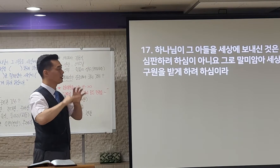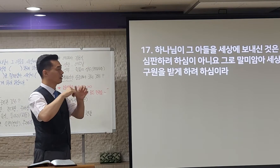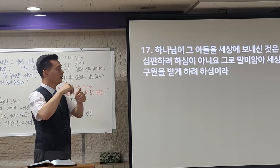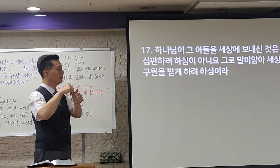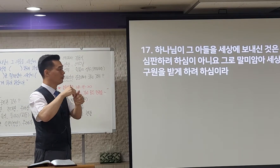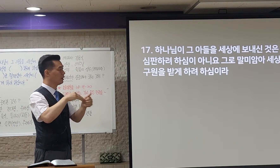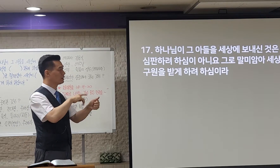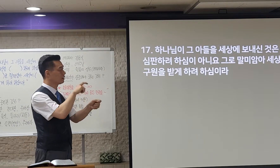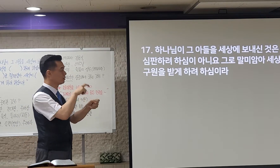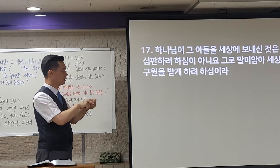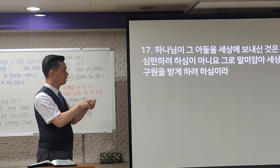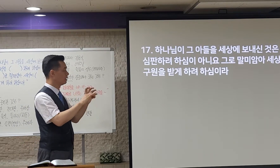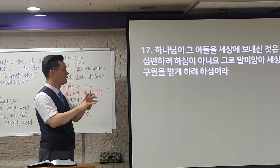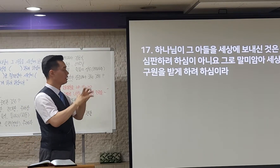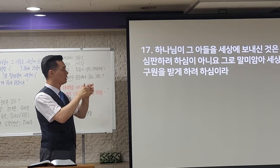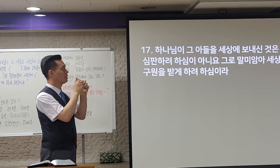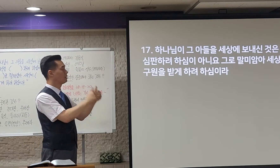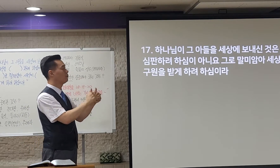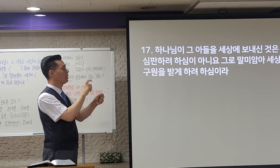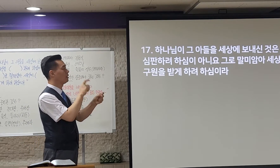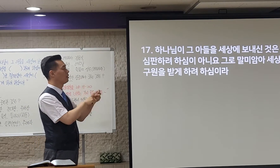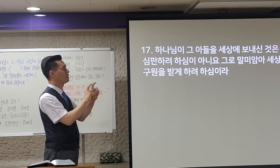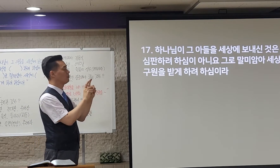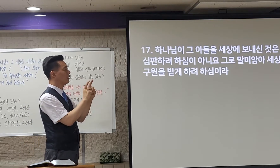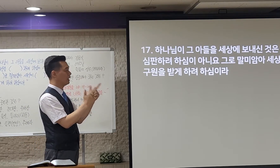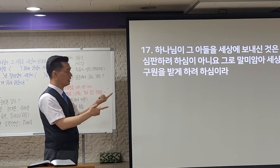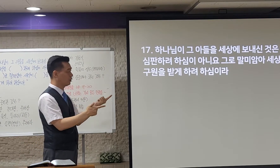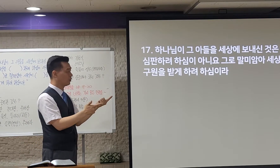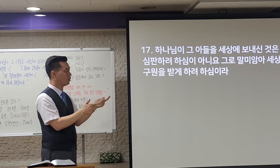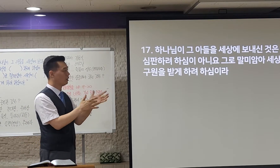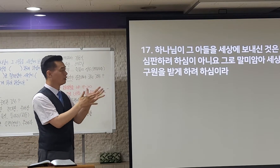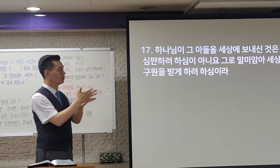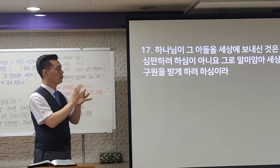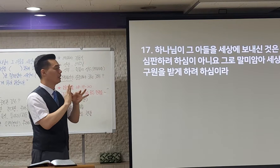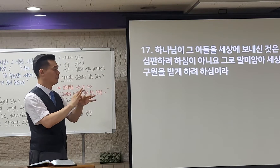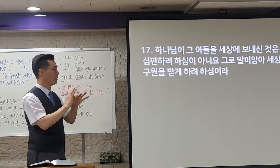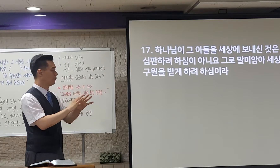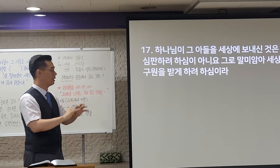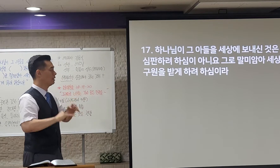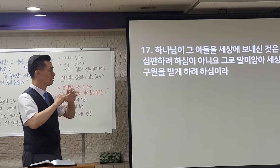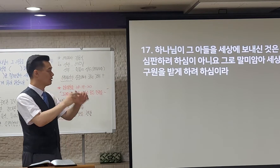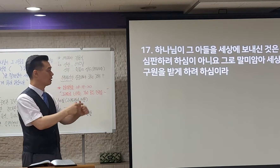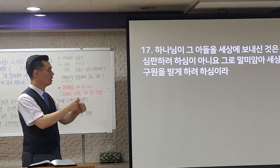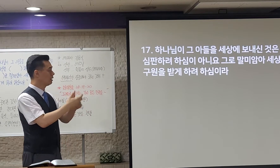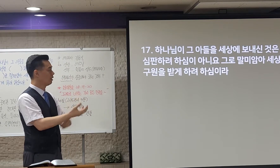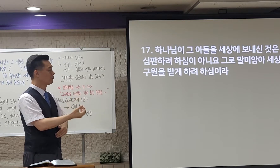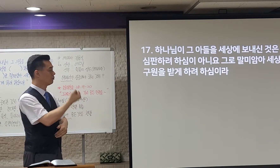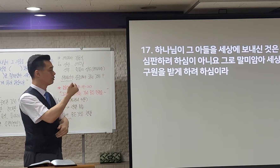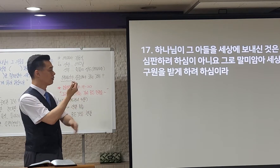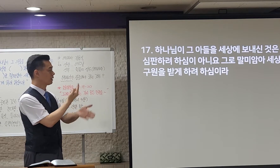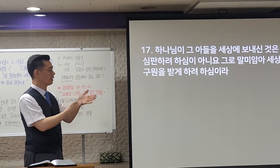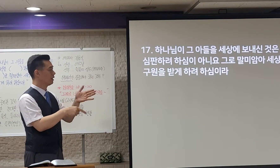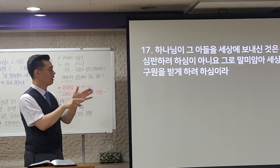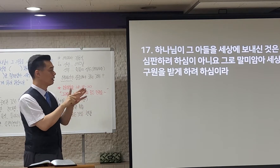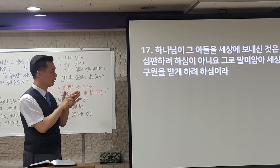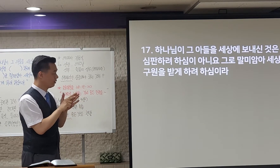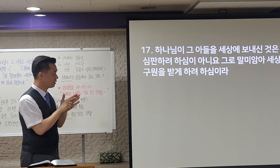세상에 보내신 것은 세상을 심판하려 하심이 아니요 그로 말미암아 세상이 구원을 받게 하려